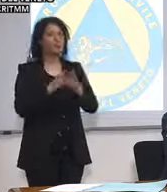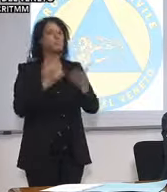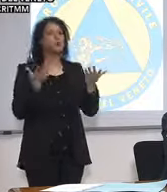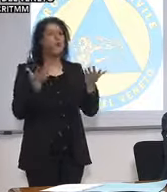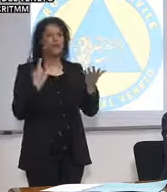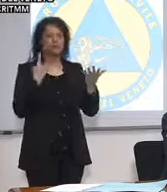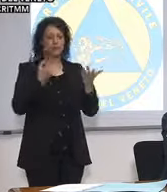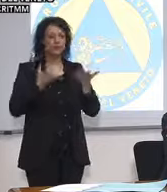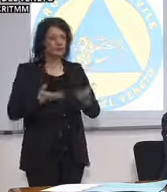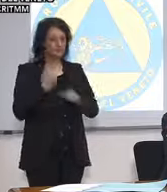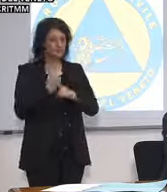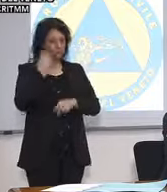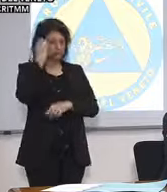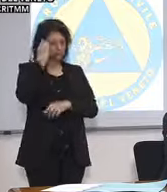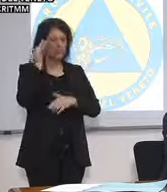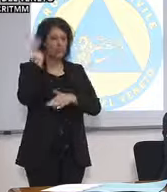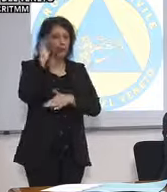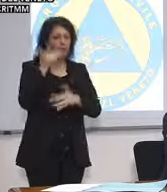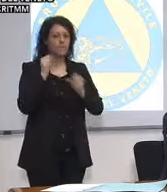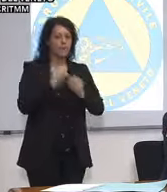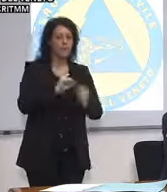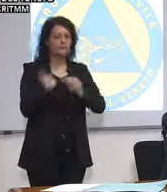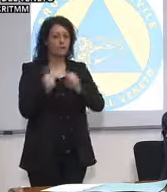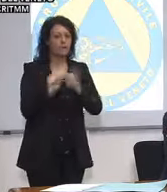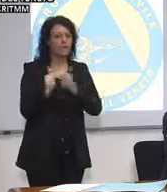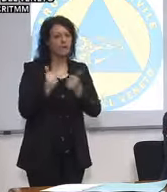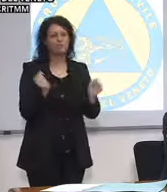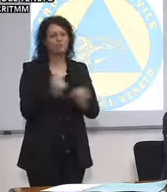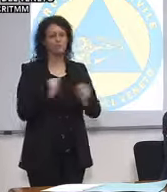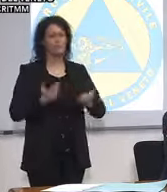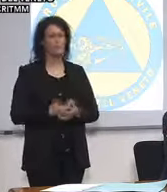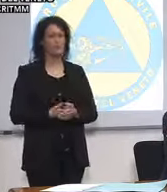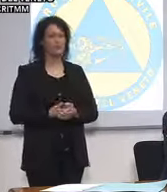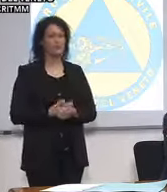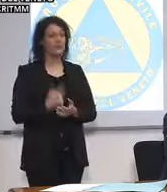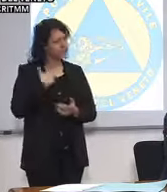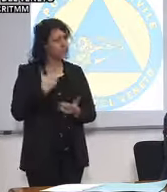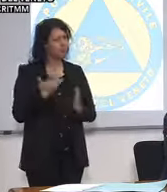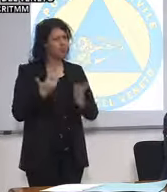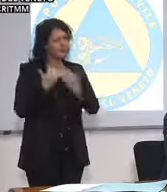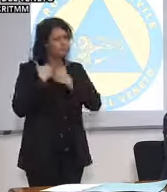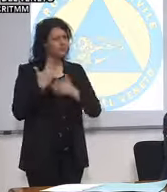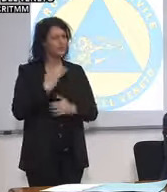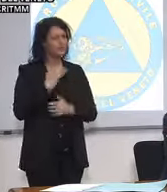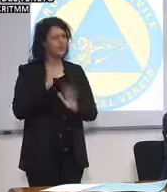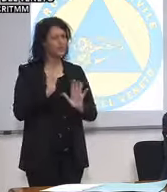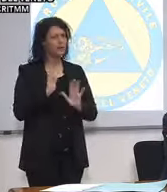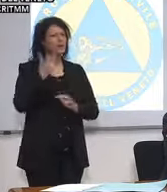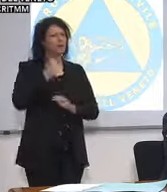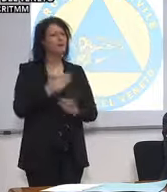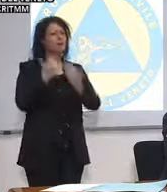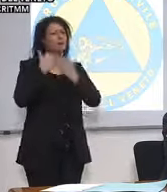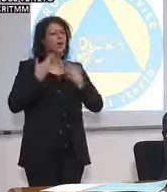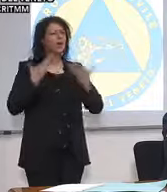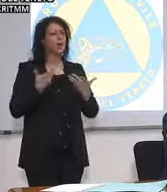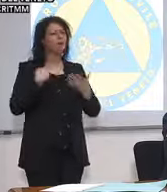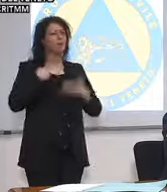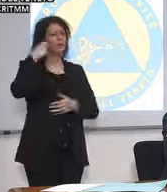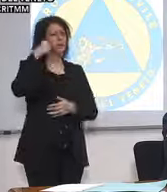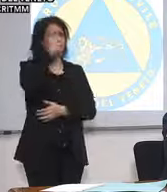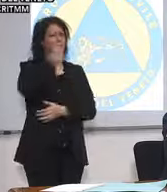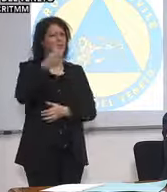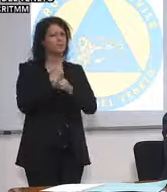al focolaio che forse ci potrà essere. Lo dico non da irresponsabile, lo dico con la responsabilità di un governatore che deve pensare